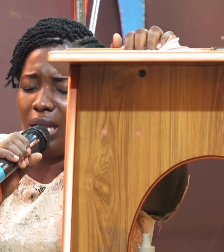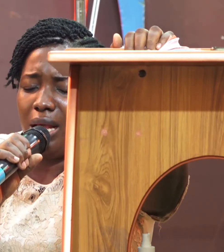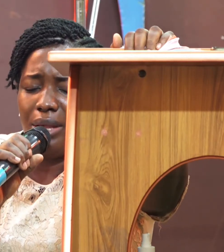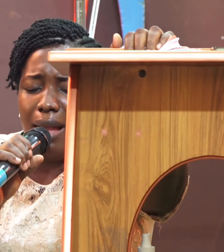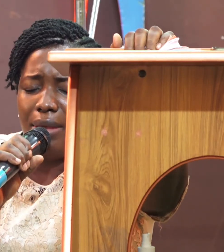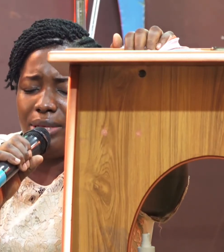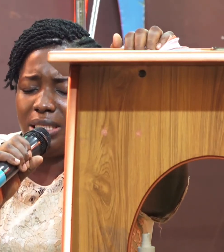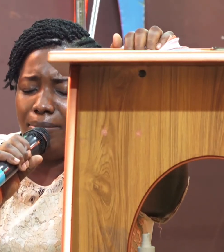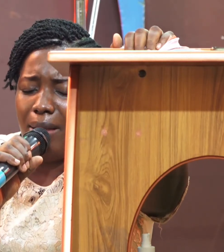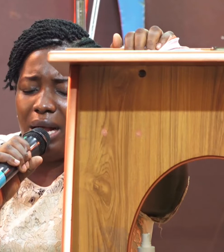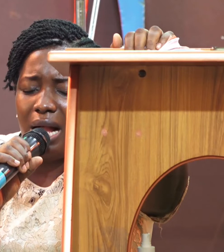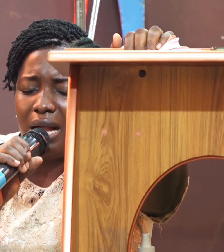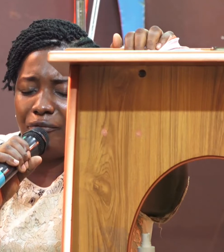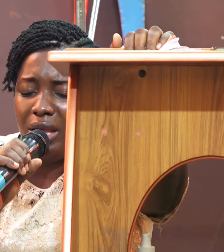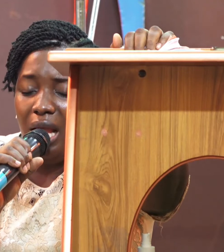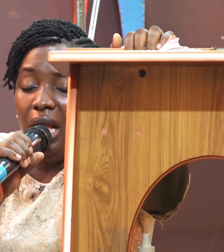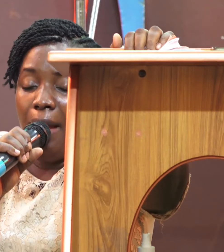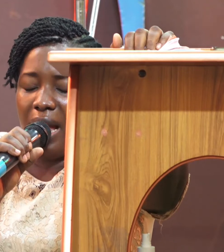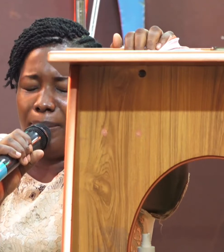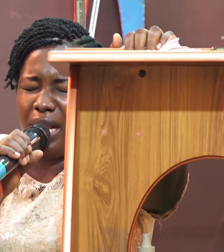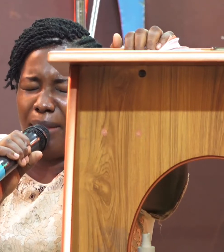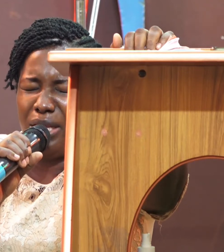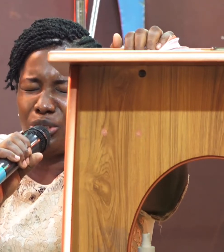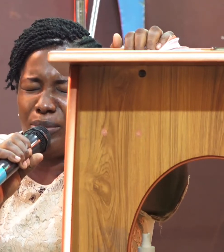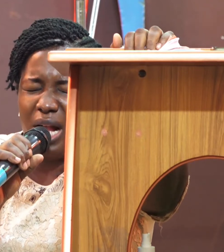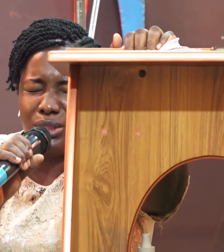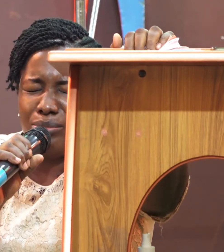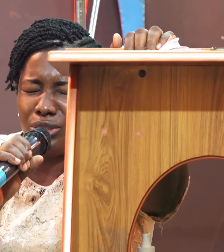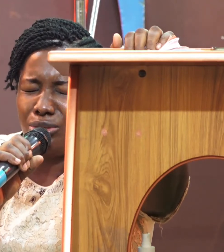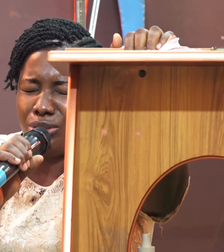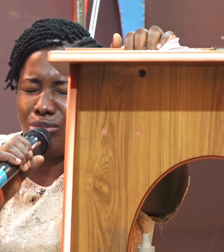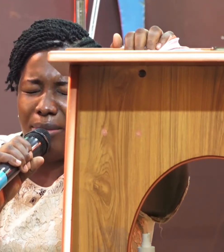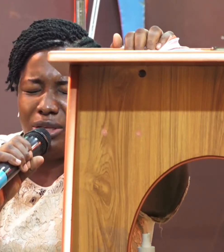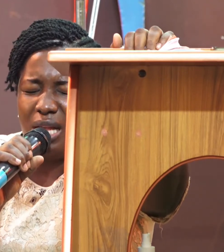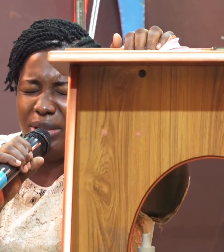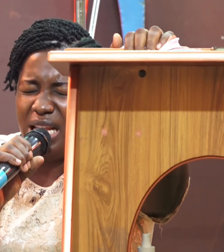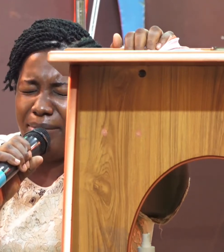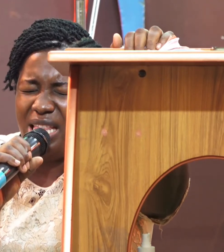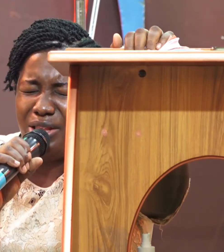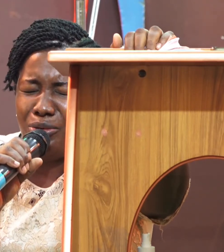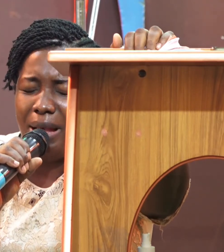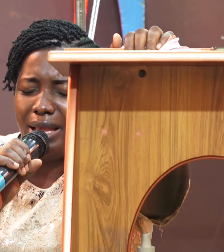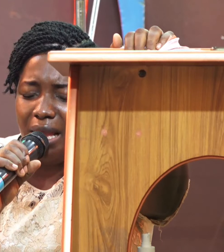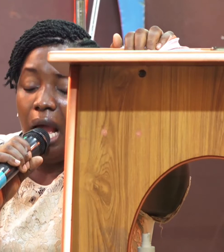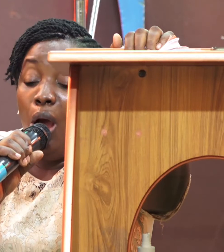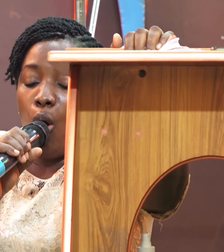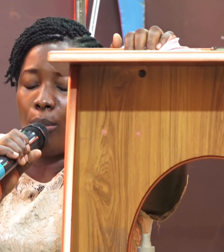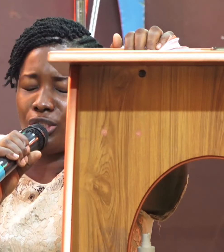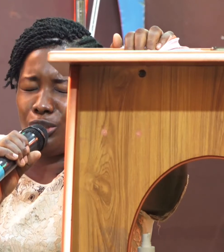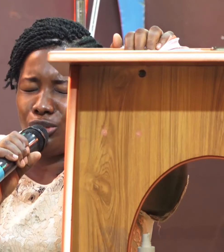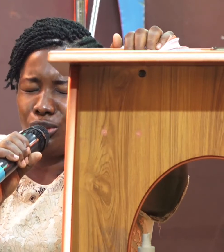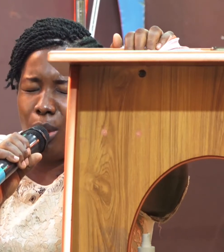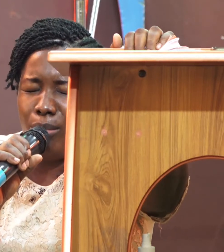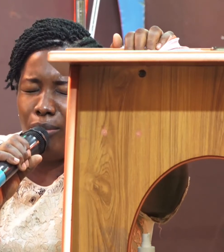sovolo kogele bikambe bisimba makagafe. Baibe kamecho mkazo msuru suru amenya menye nyumbaye.